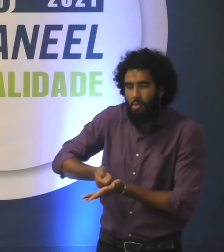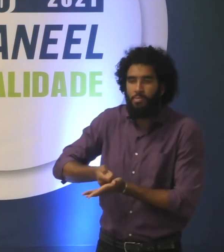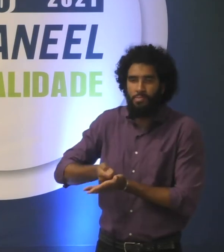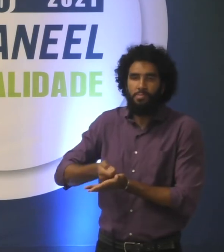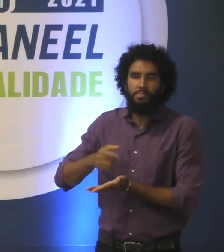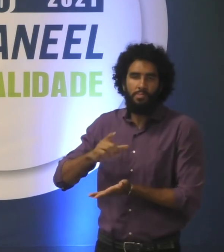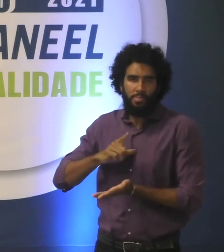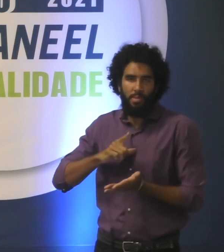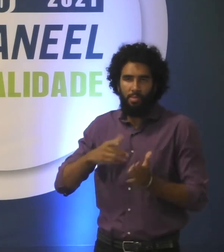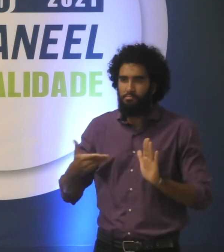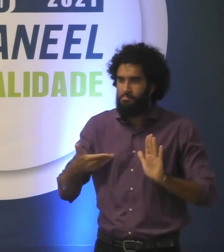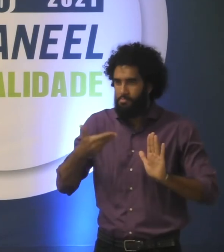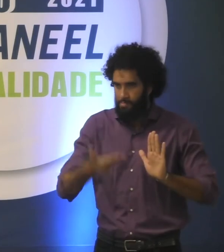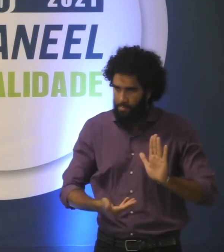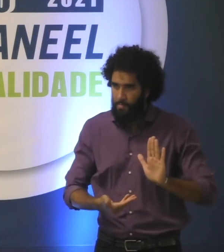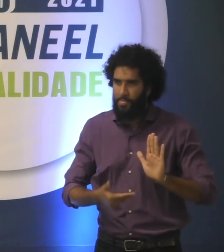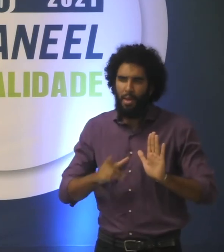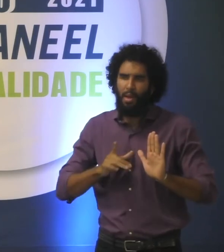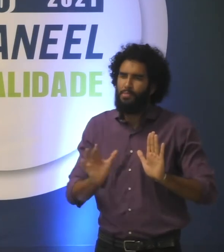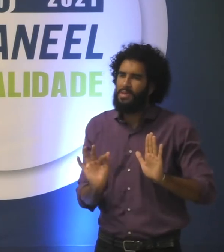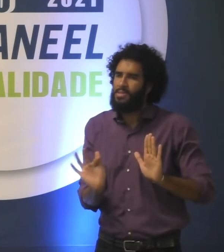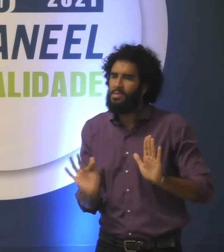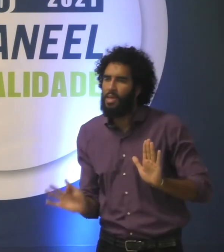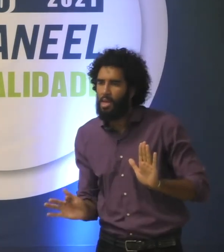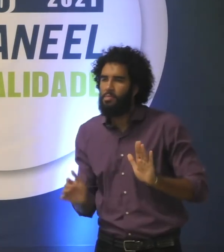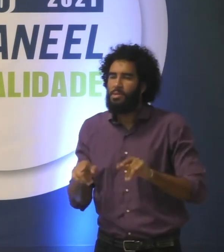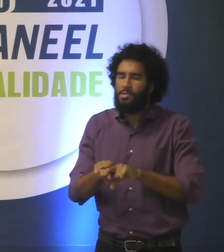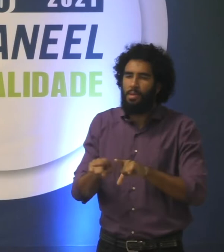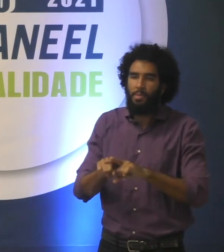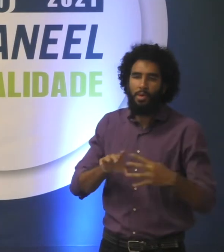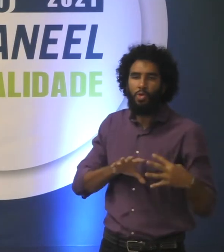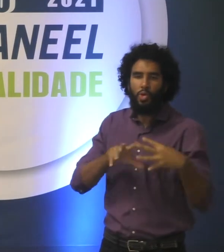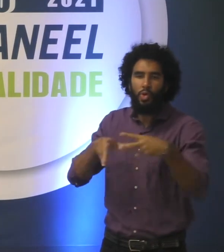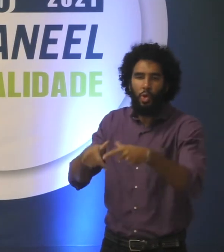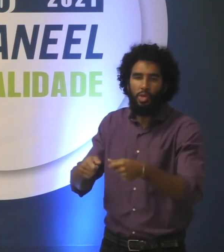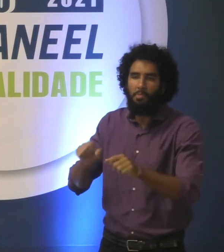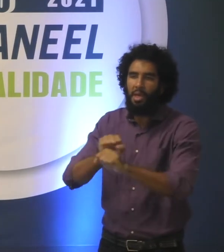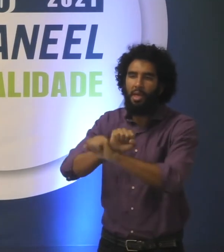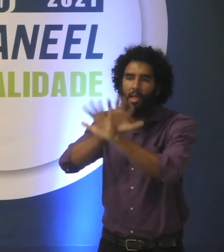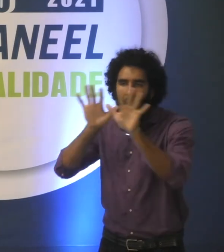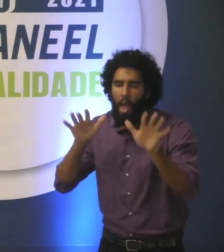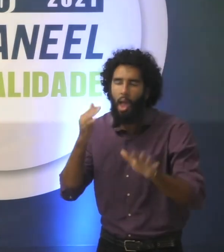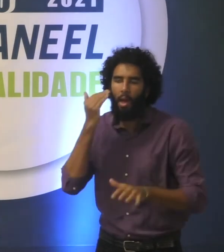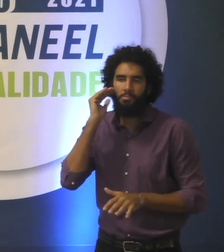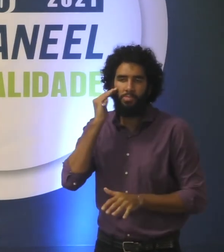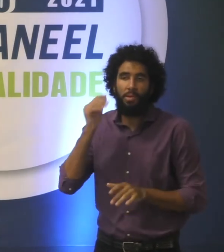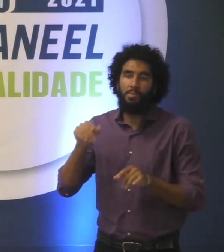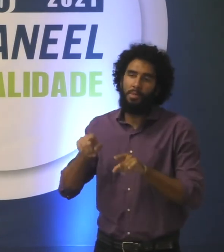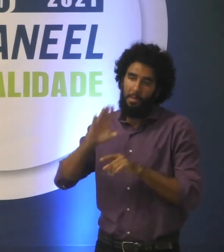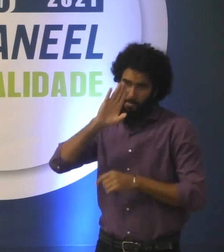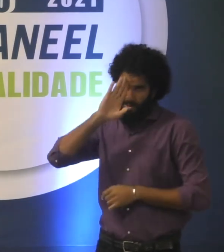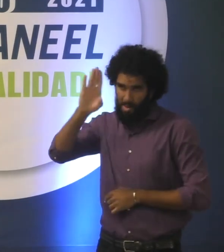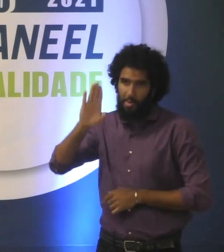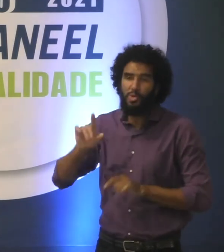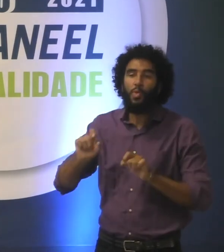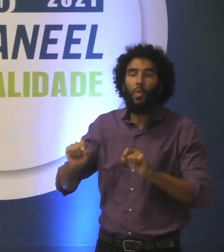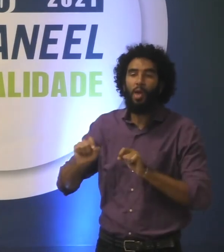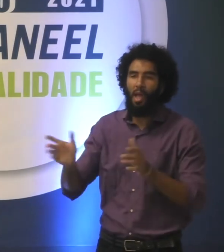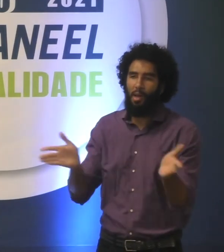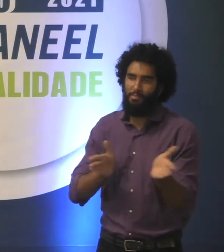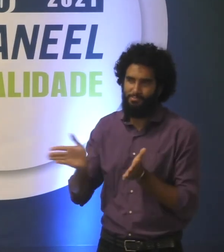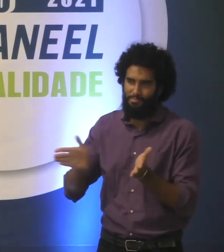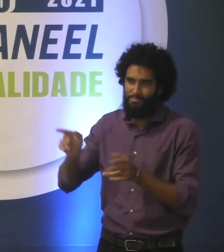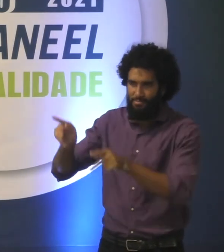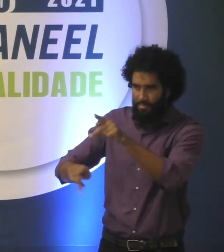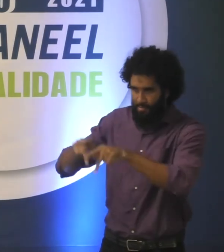né, simplificando a regulação da ANEEL, tornando ela mais transparente e, principalmente, mais acessível à